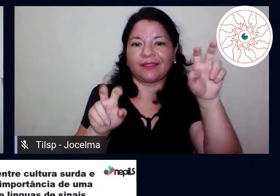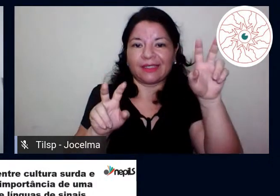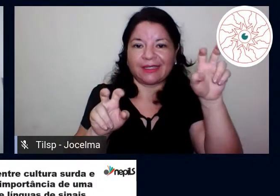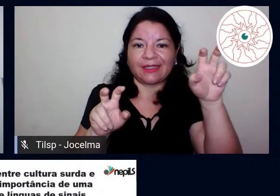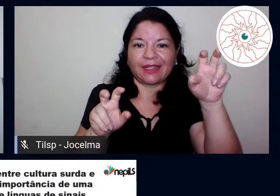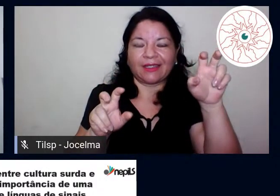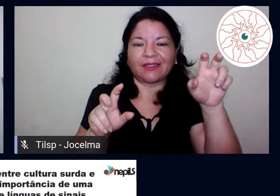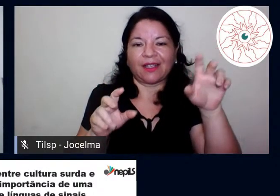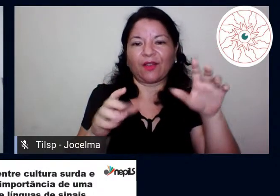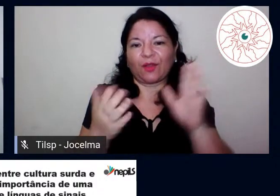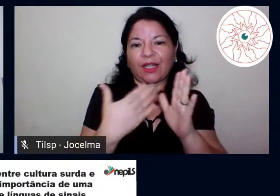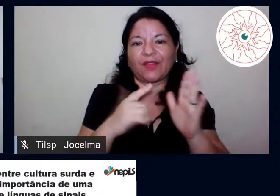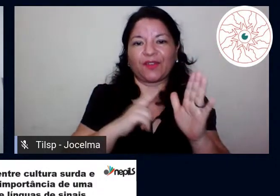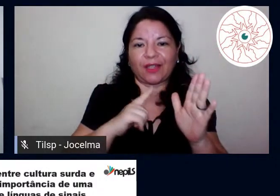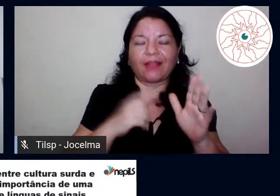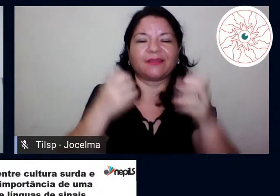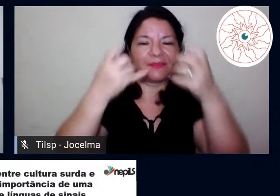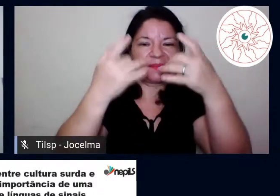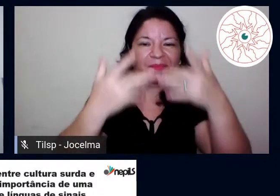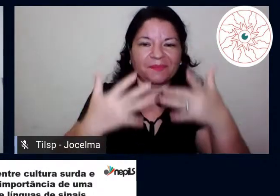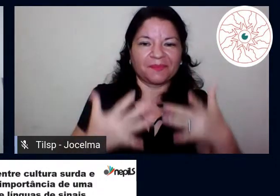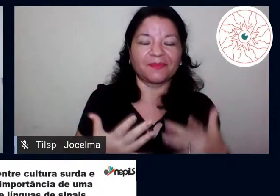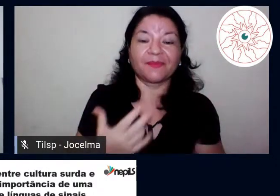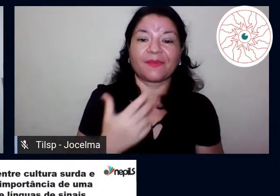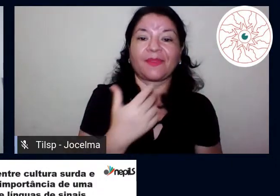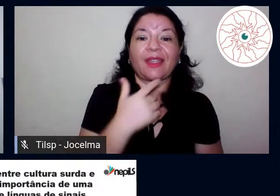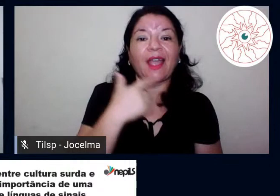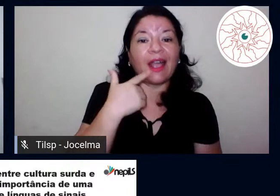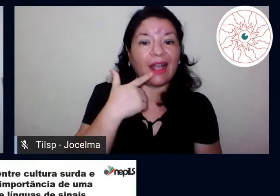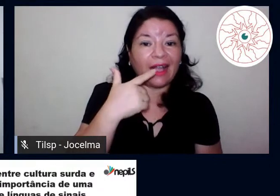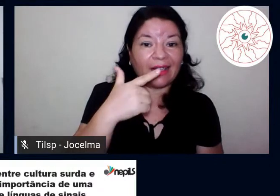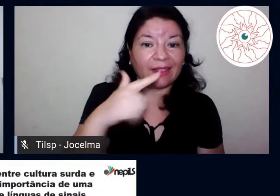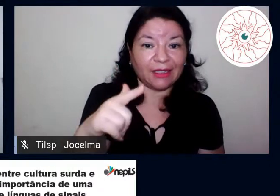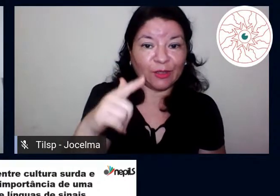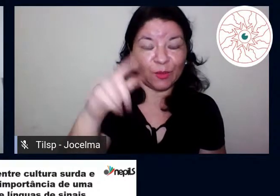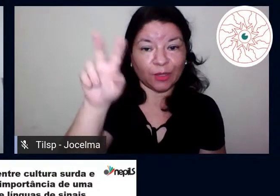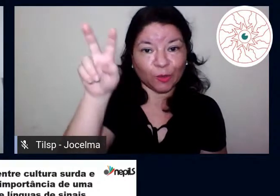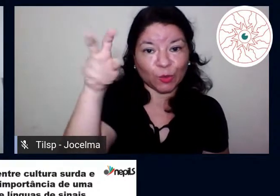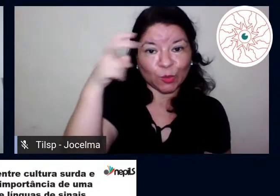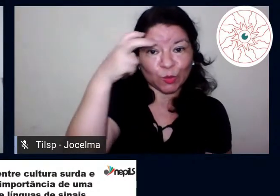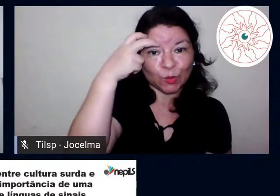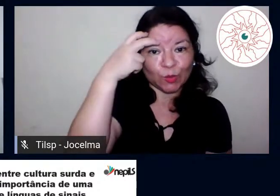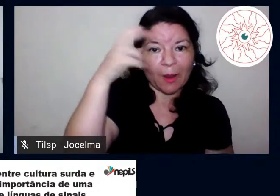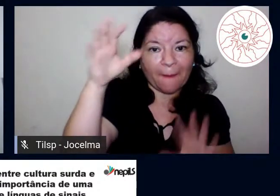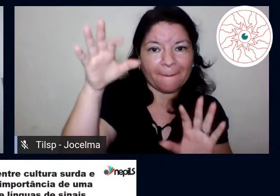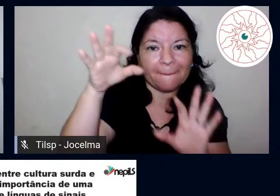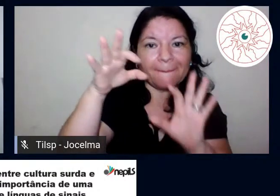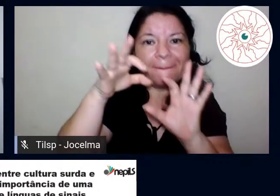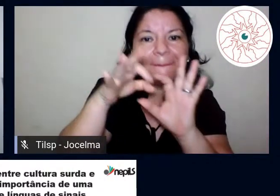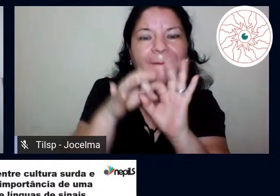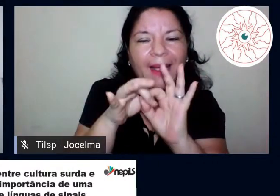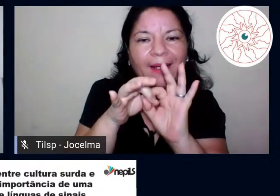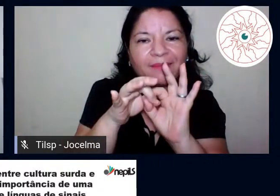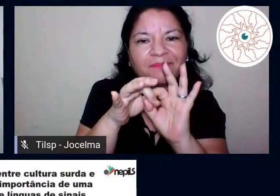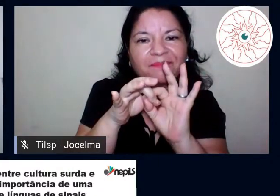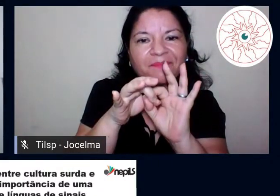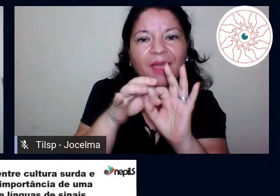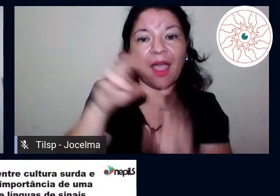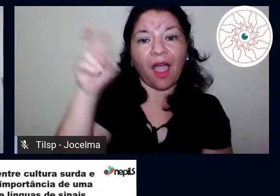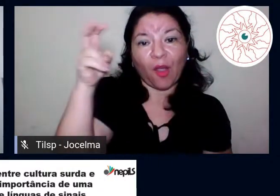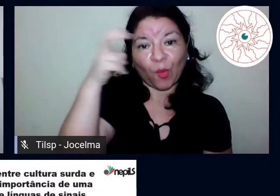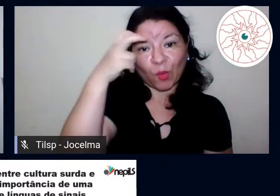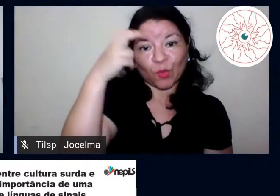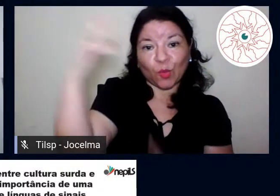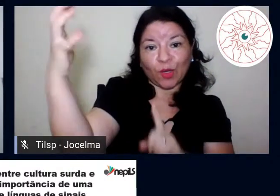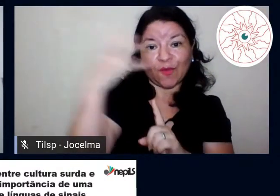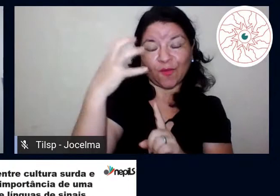diz o seguinte: "A língua em face do resto da cultura é o resultado dessa cultura ou sua